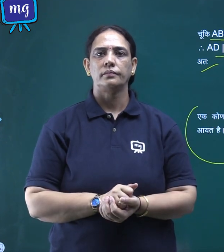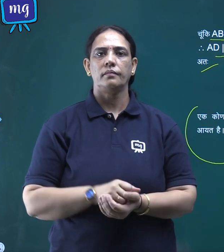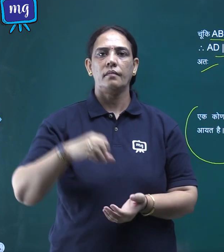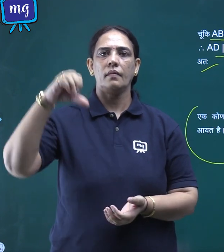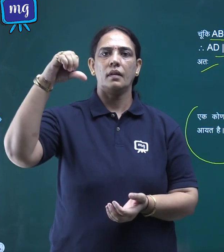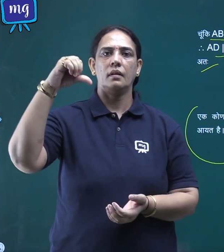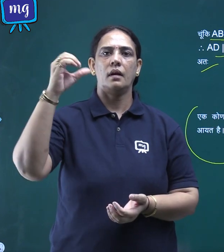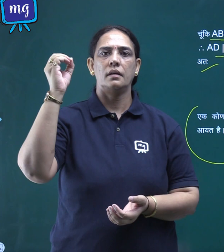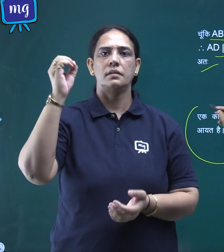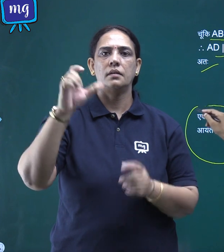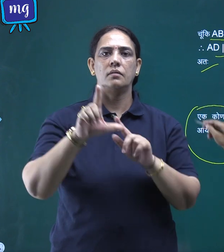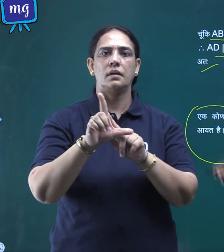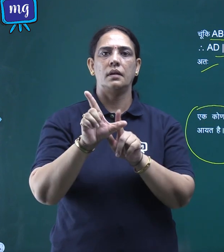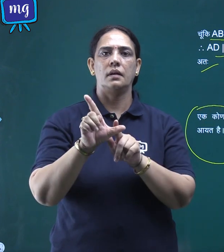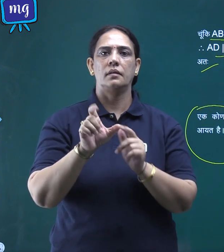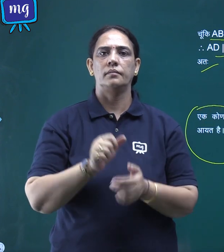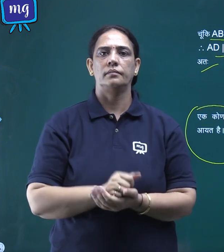90 डिग्री,